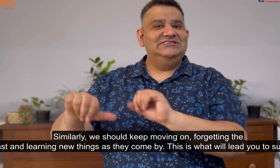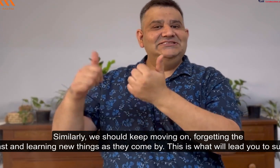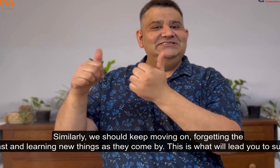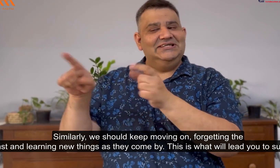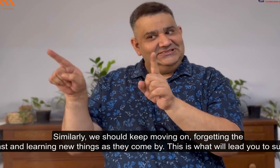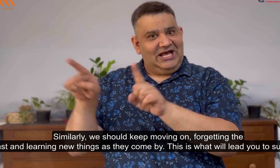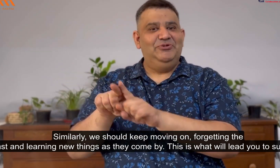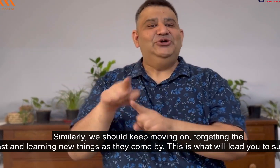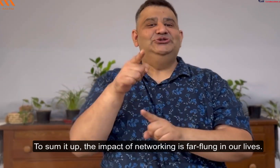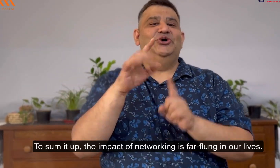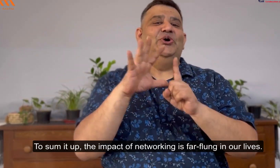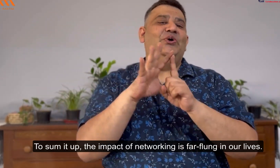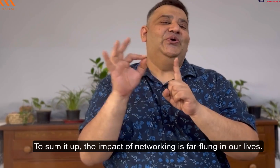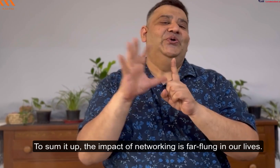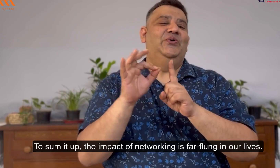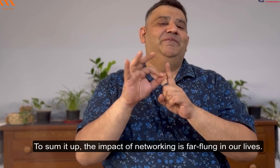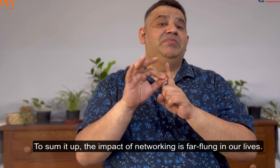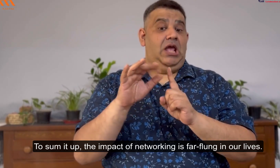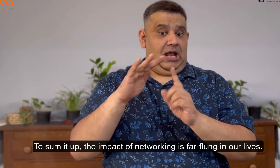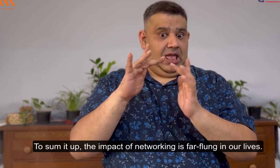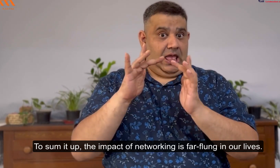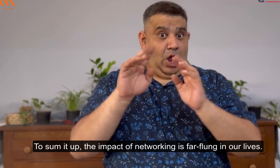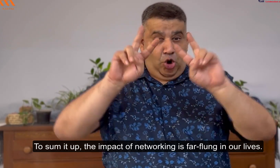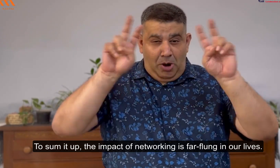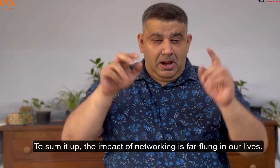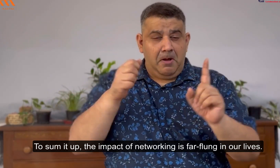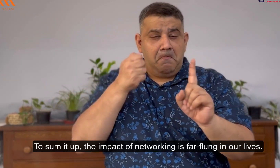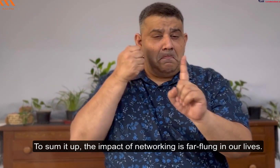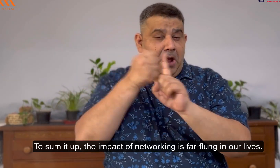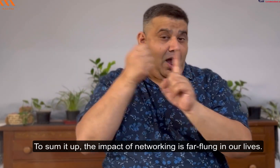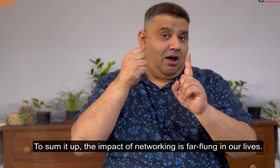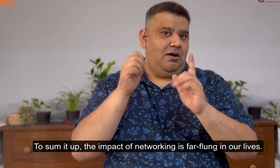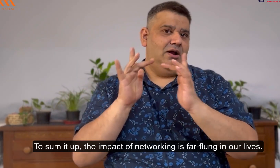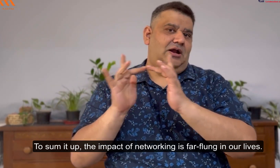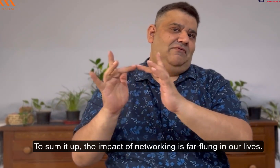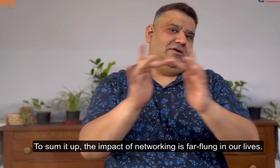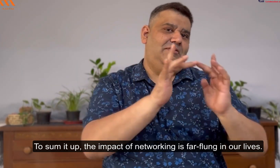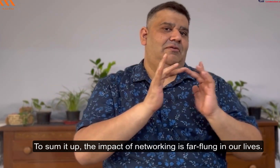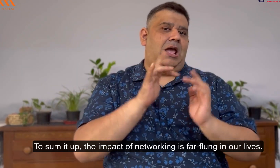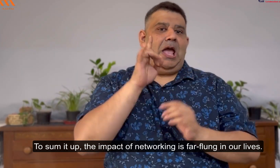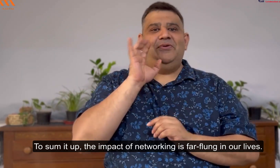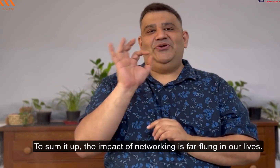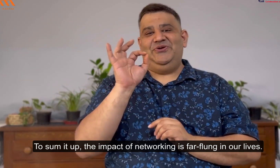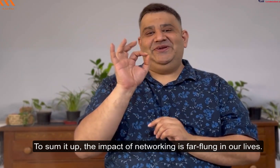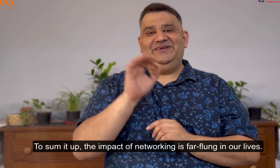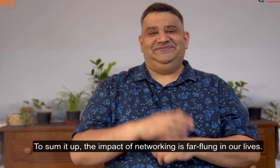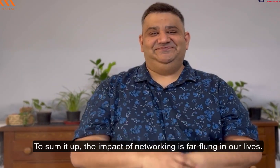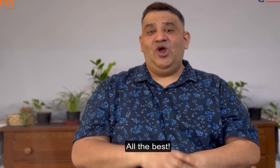जाएगा। संक्षेप में कहें तो नेटवर्किंग का प्रभाव हमारे जीवन में दूरगामी है। शुभकामनाएं।